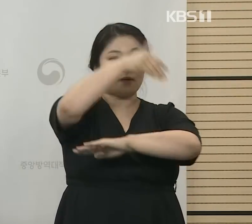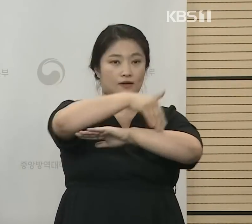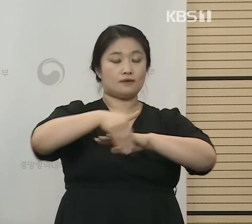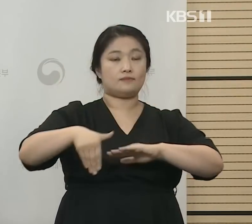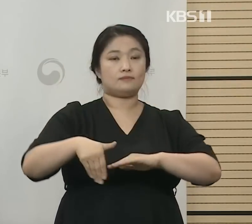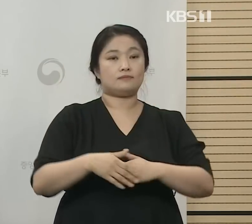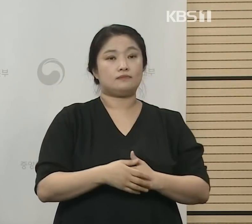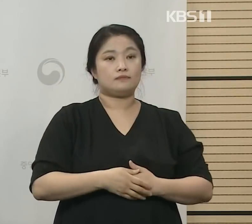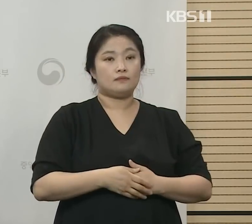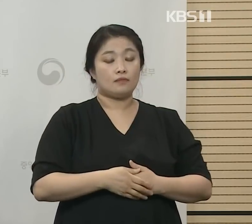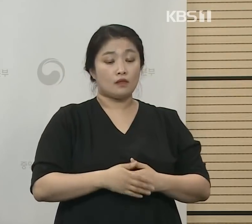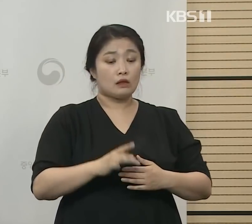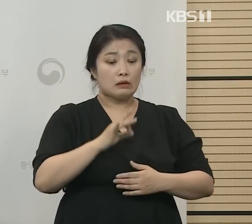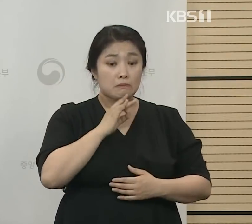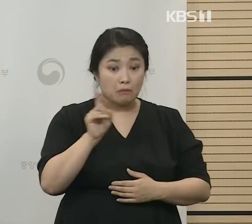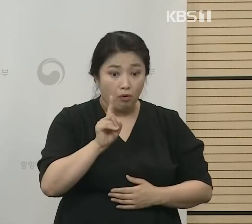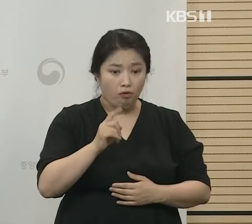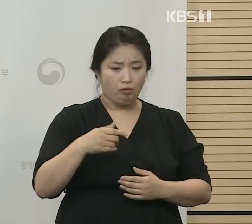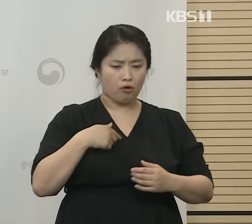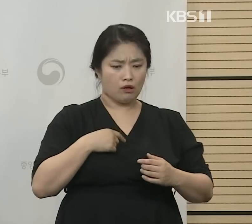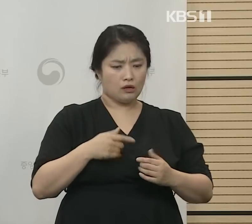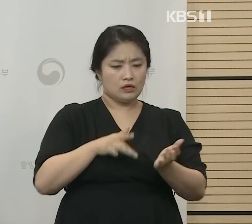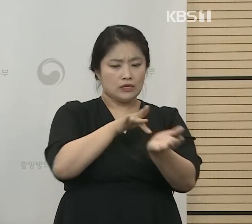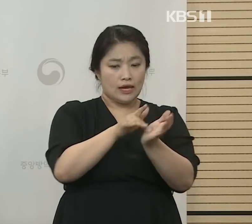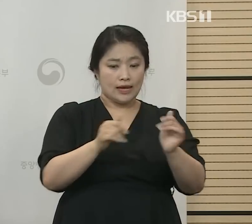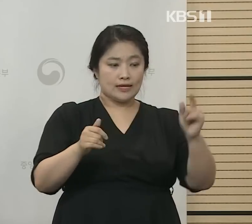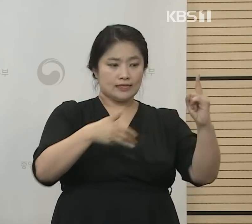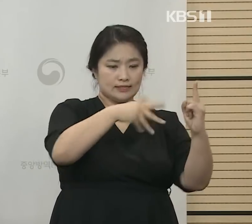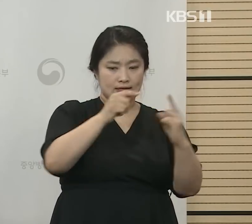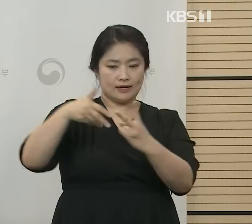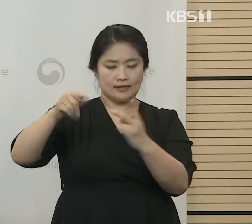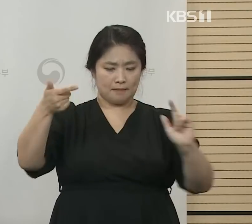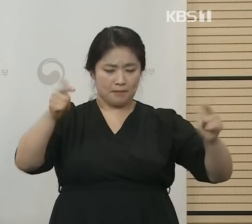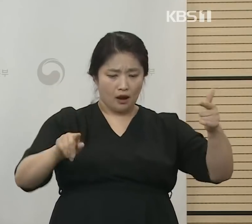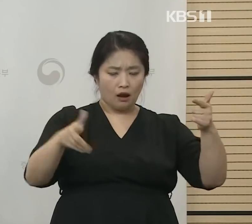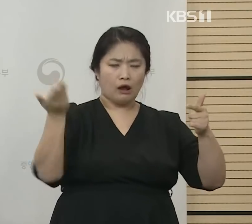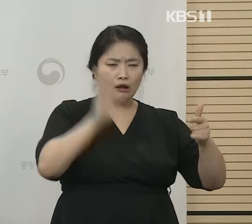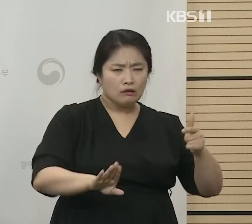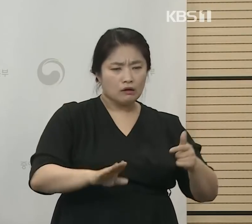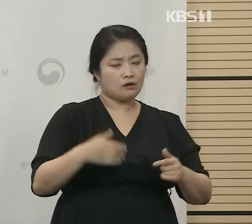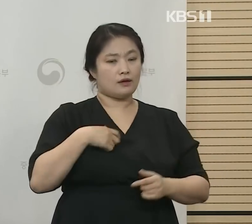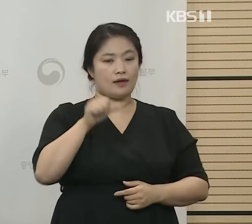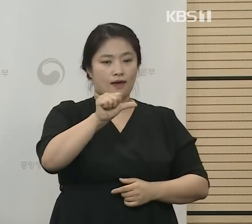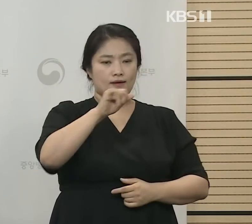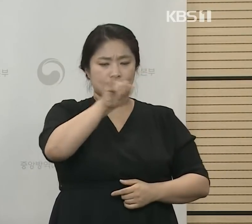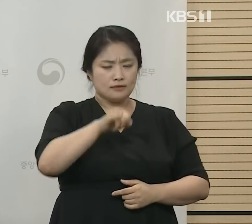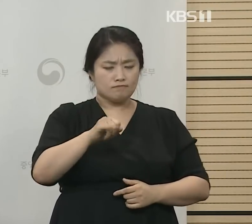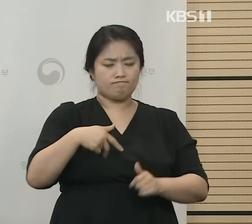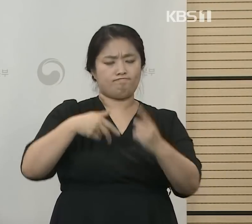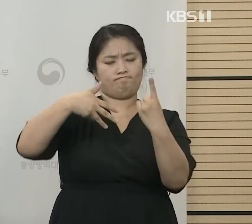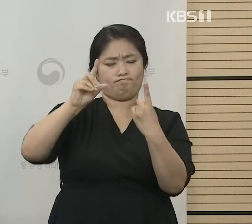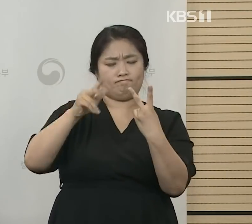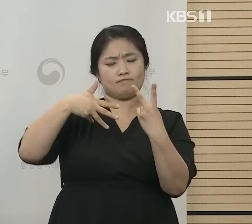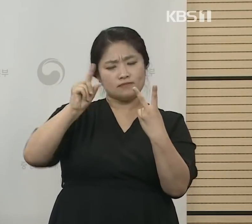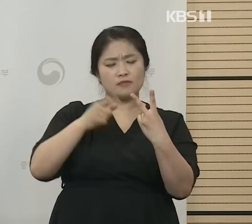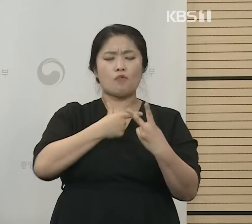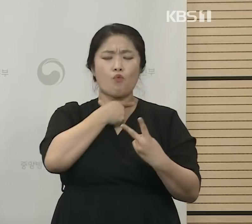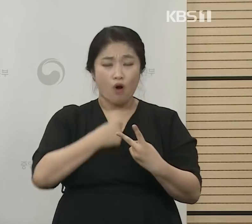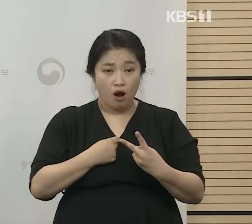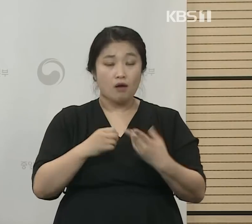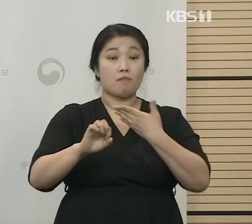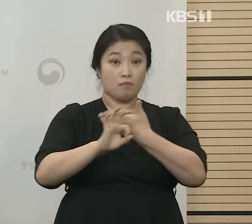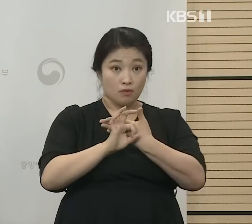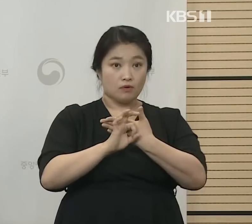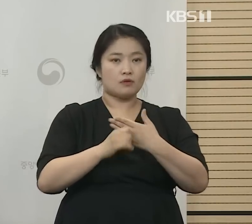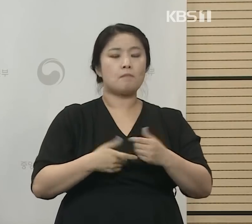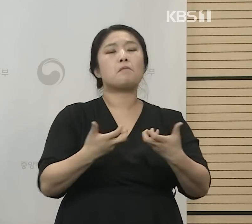예정입니다. 다만 교차 접종 대상자 중에 아스트라제네카 백신을 2차 접종으로 맞고자 희망하시는 분에